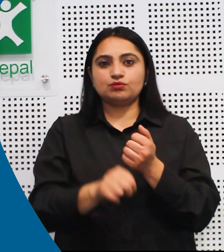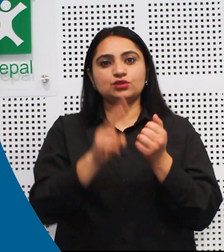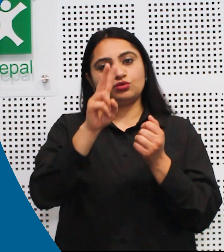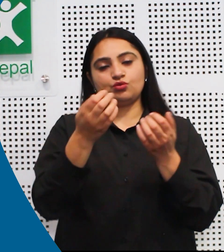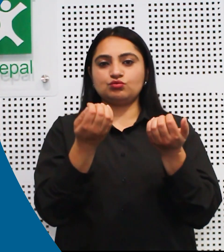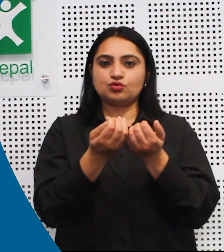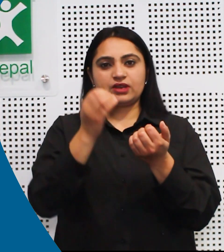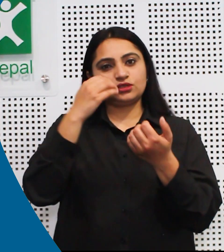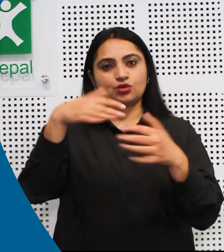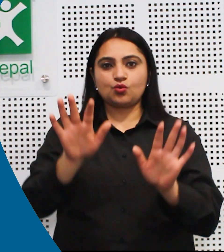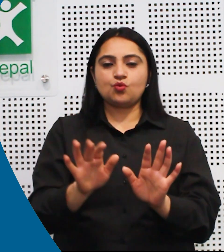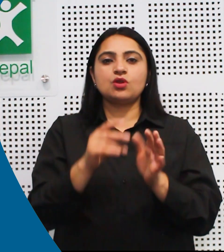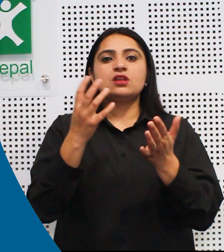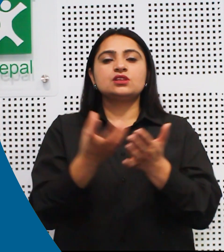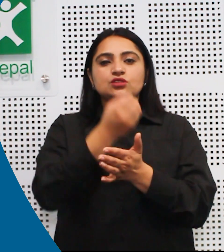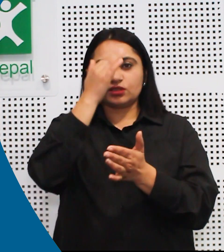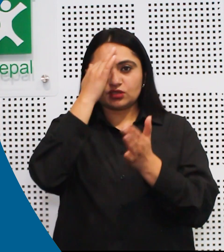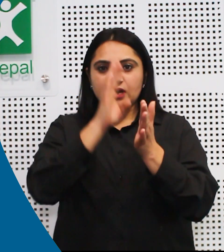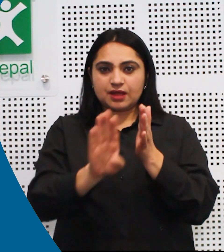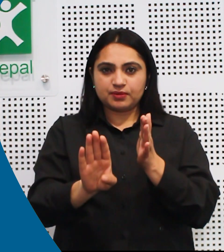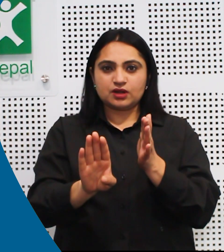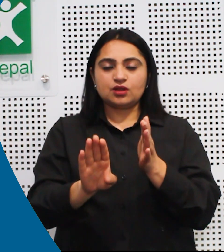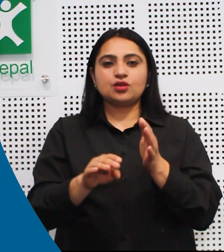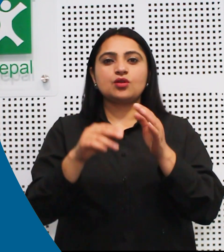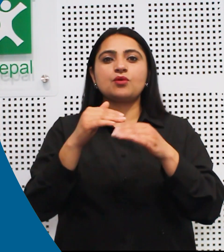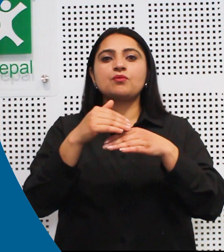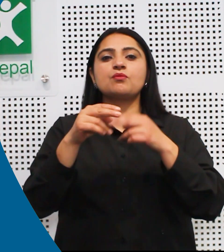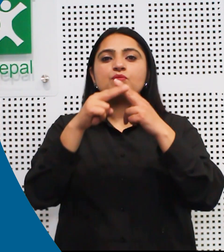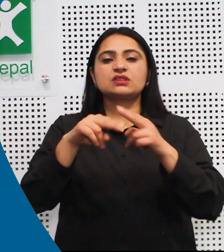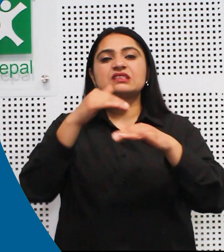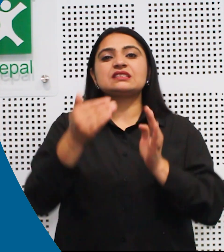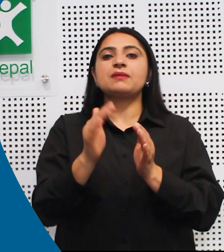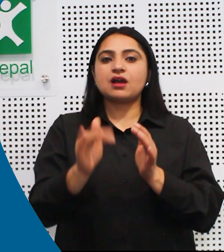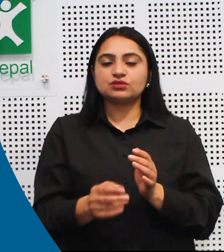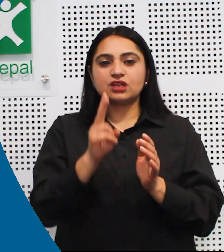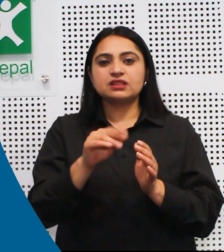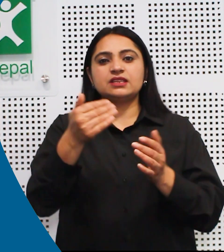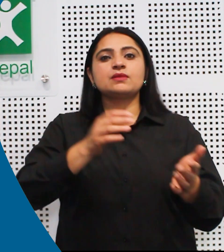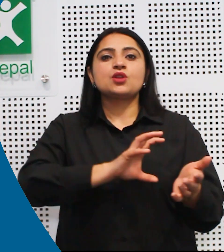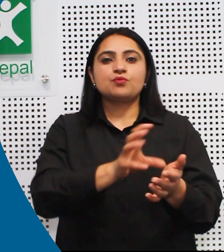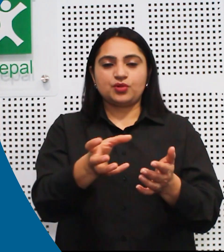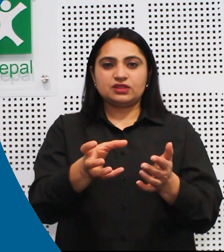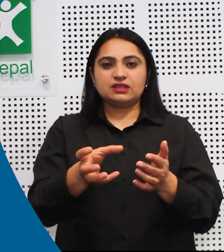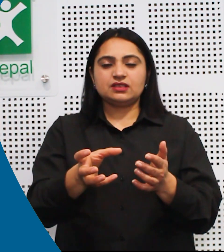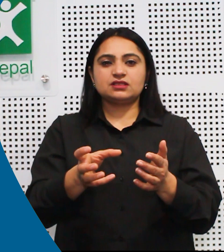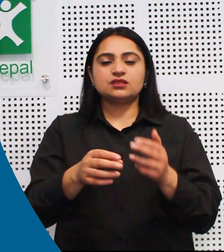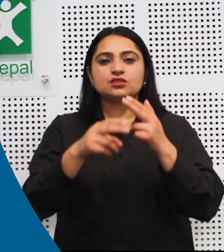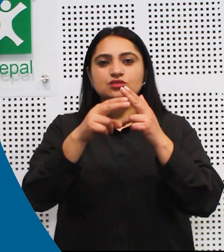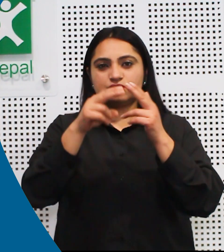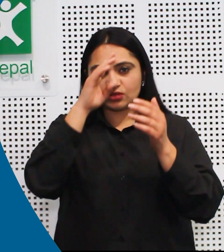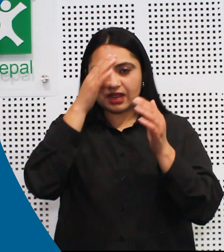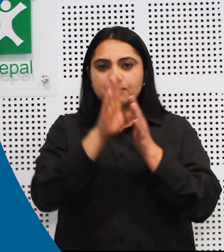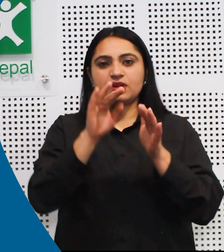दिइसकेका छौँ। त्यसपछि चाहिँ सङ्घीय सरकारबाट सिलिङ आउने गर्दा सीमा आउँछ, त्यसपछि चाहिँ प्रदेश सरकारबाट सीमा आउँछ। यी सबै कुराहरूमा हाम्रा बजेट तथा